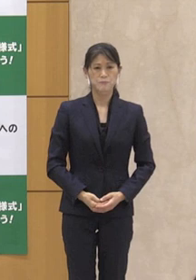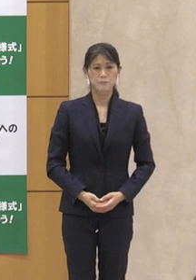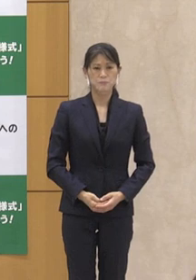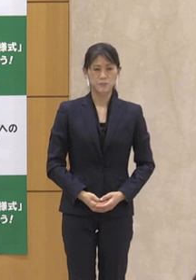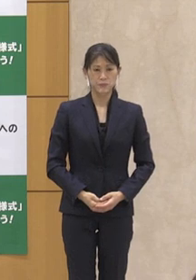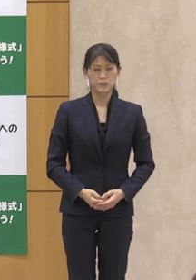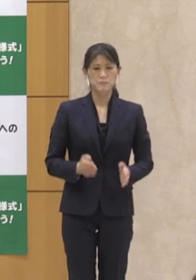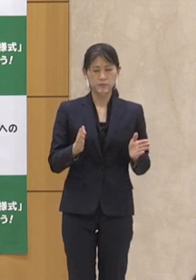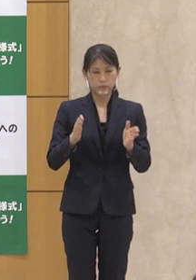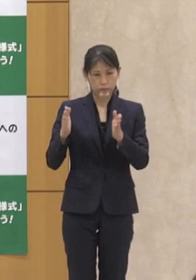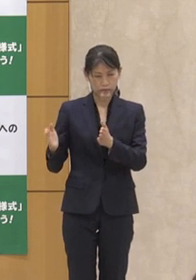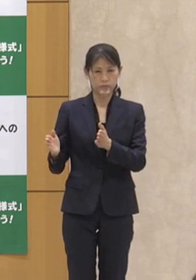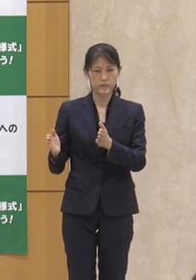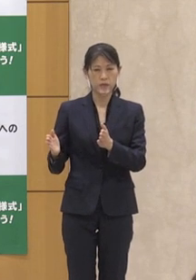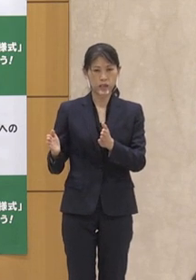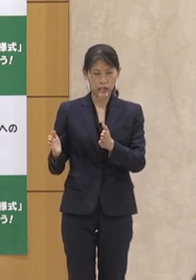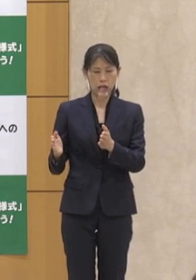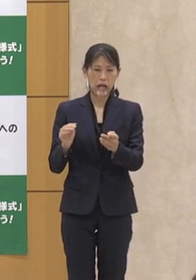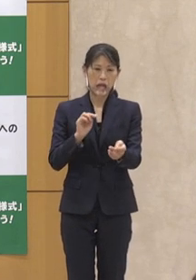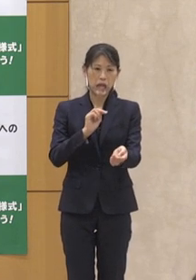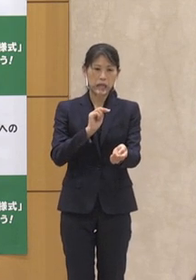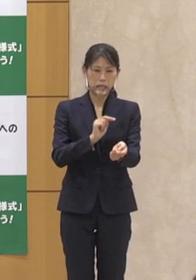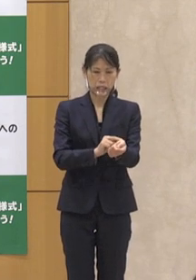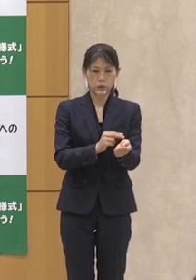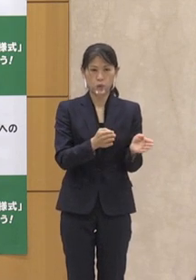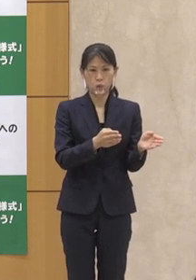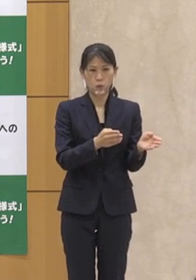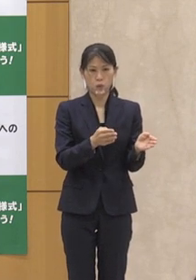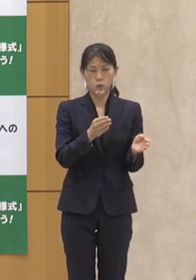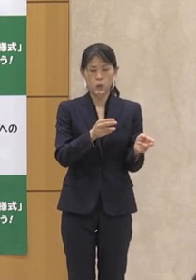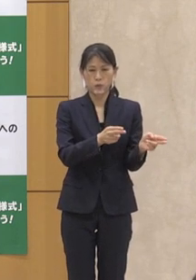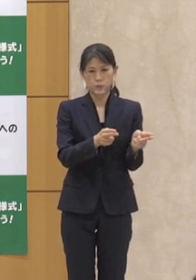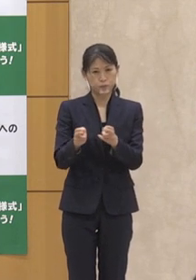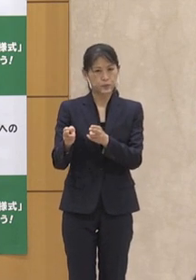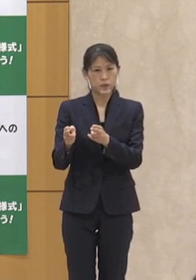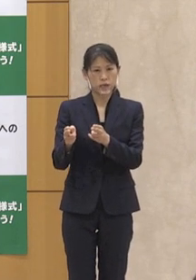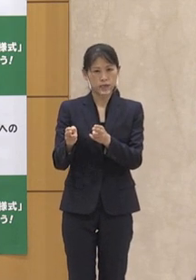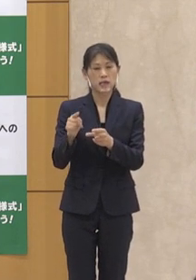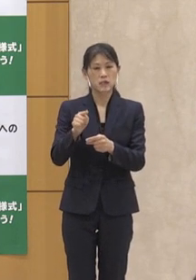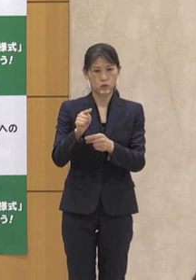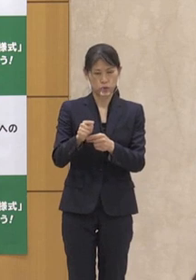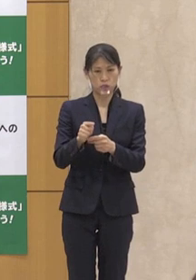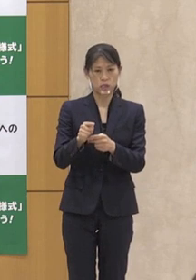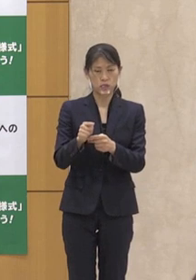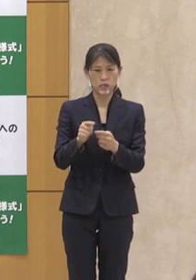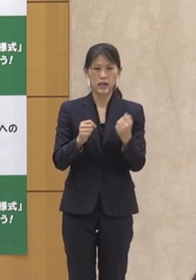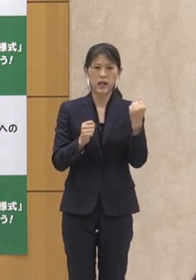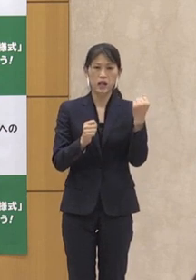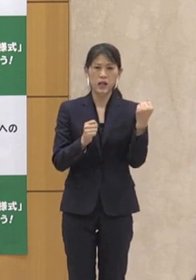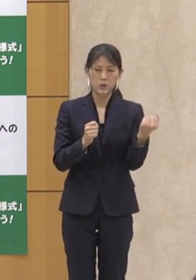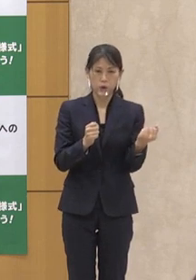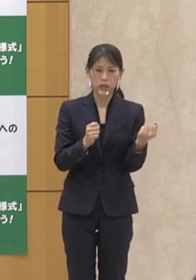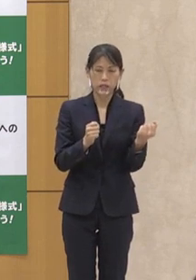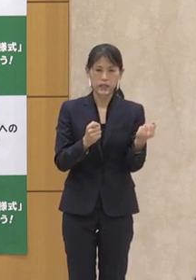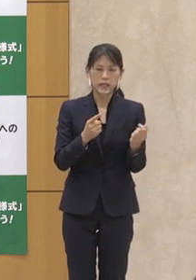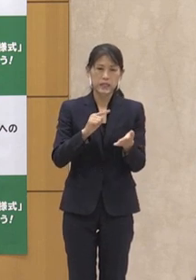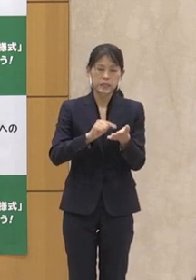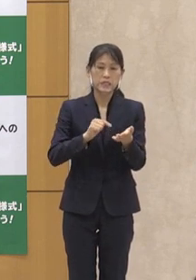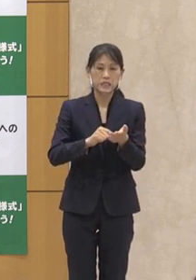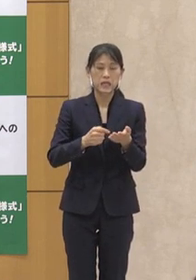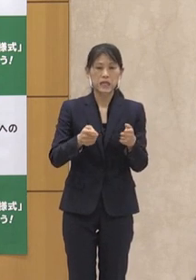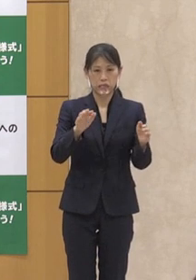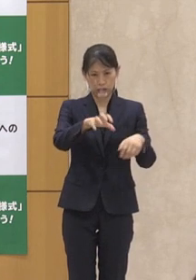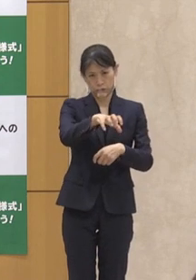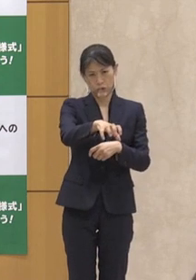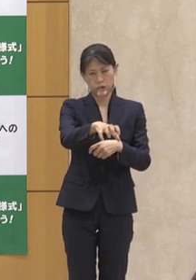また一方、分科会の提言には医療提供体制が脆弱な地方部においてはこれらの指標に満たない段階で積極的